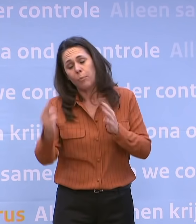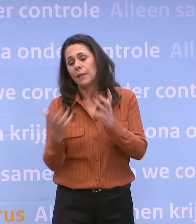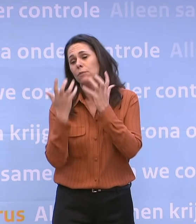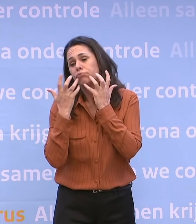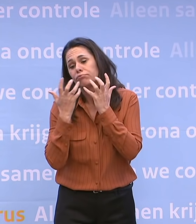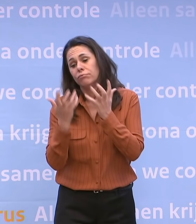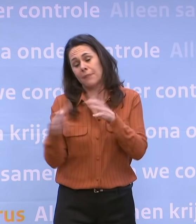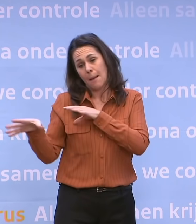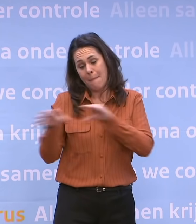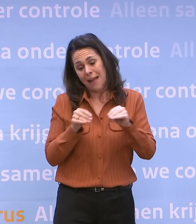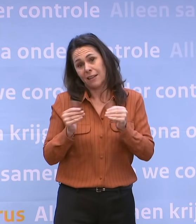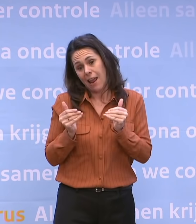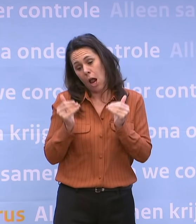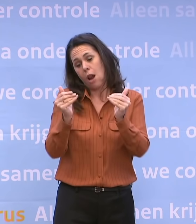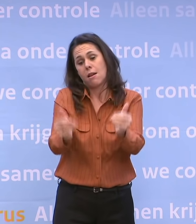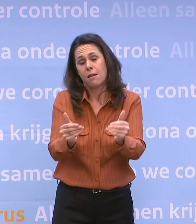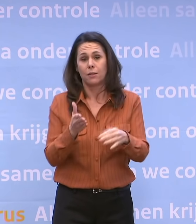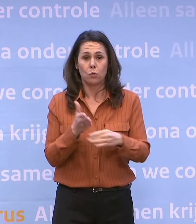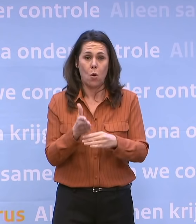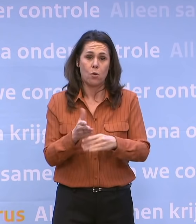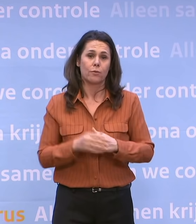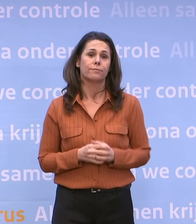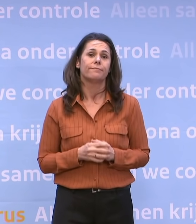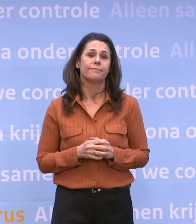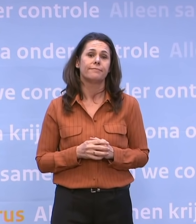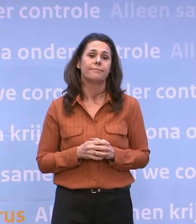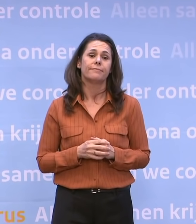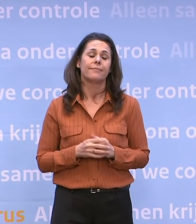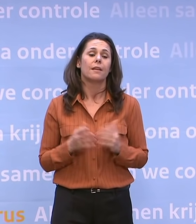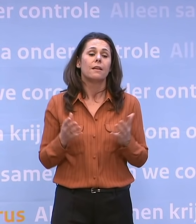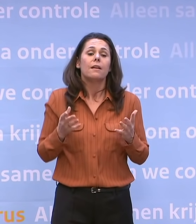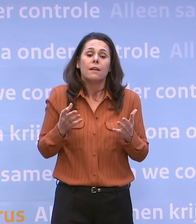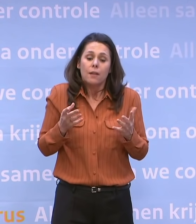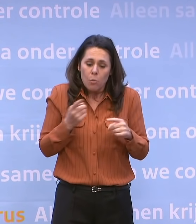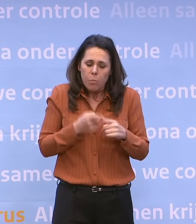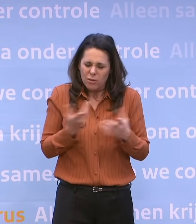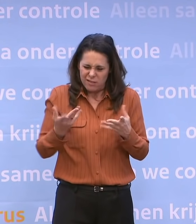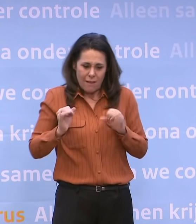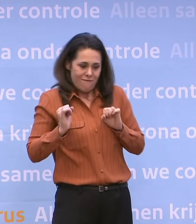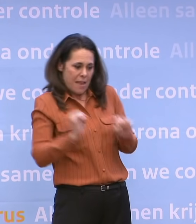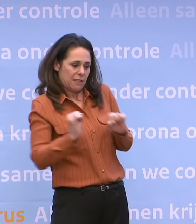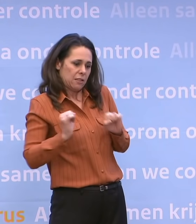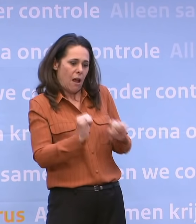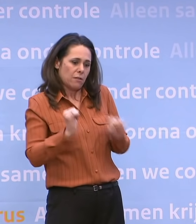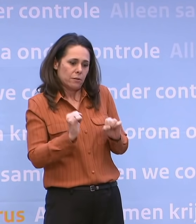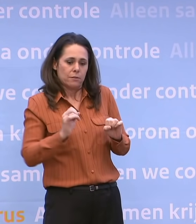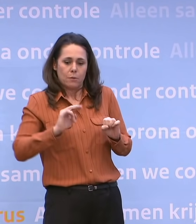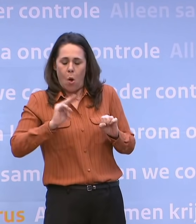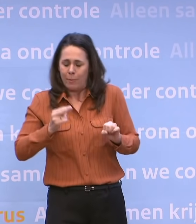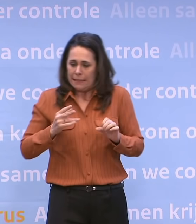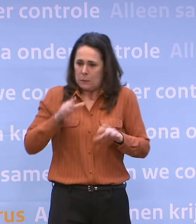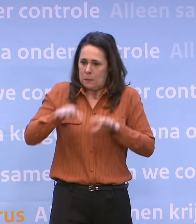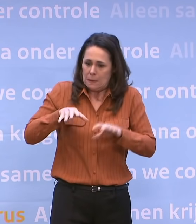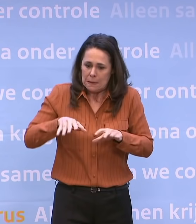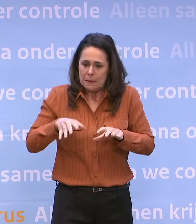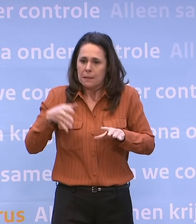maatregelen voorlopig nog van kracht blijven. En zij moeten opnieuw de weerstand overwinnen die dat bij sommige naasten